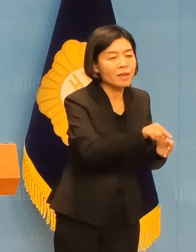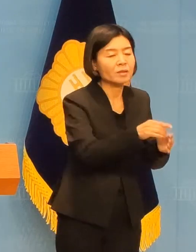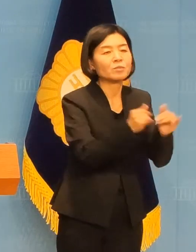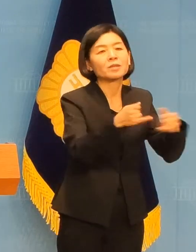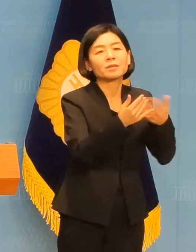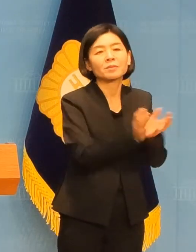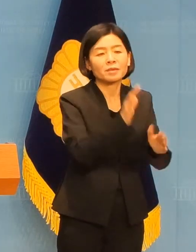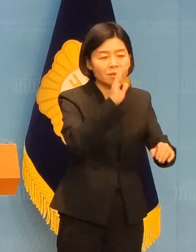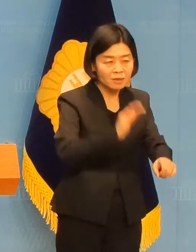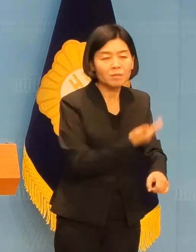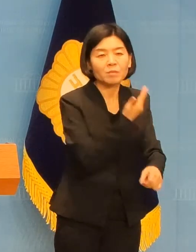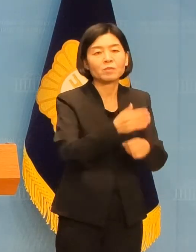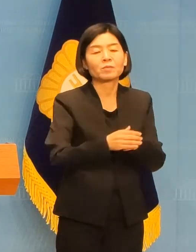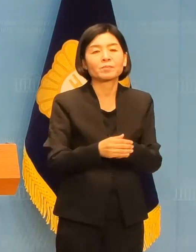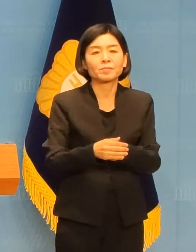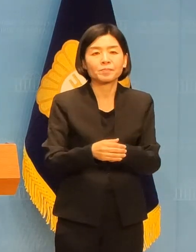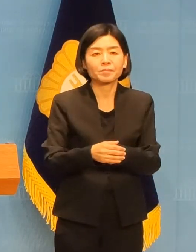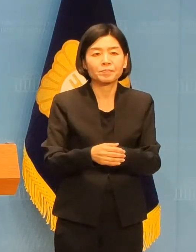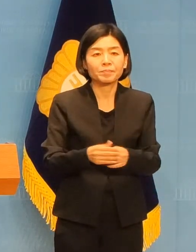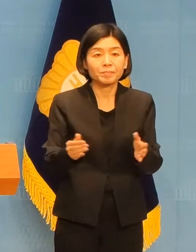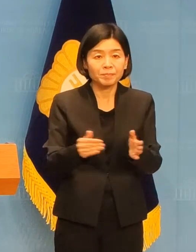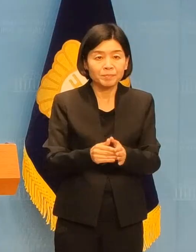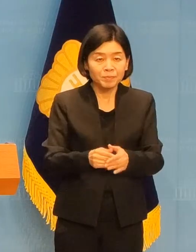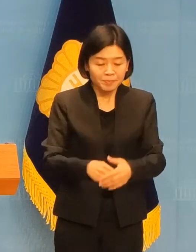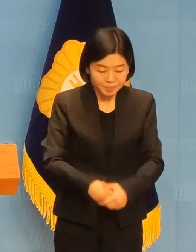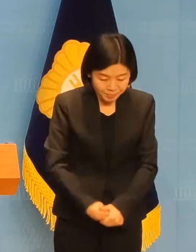국민의힘입니다. 네, 이상입니다.